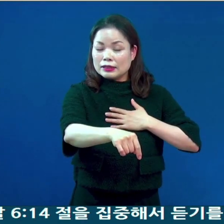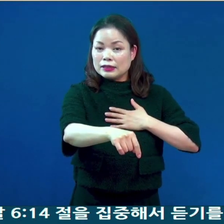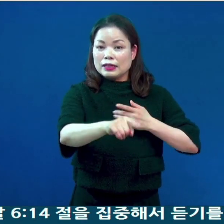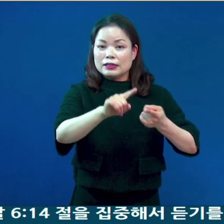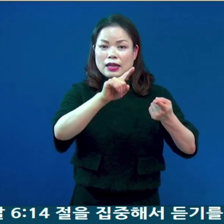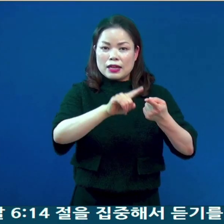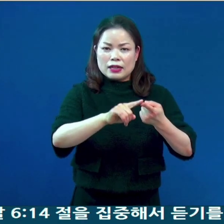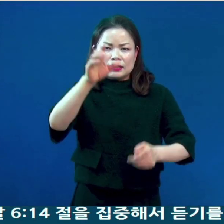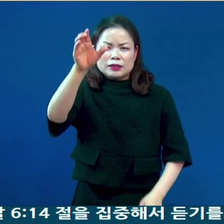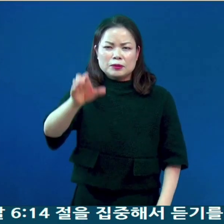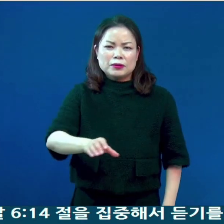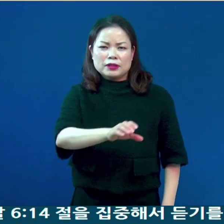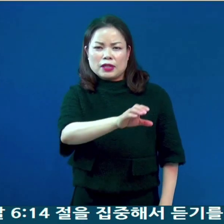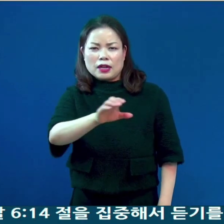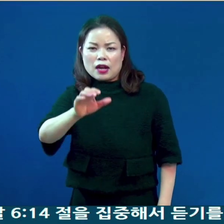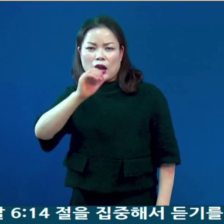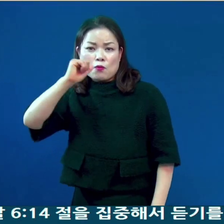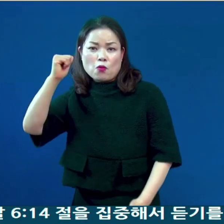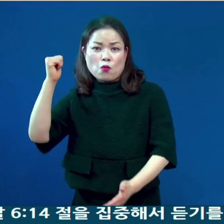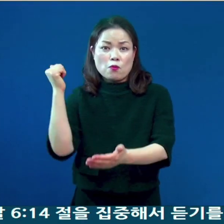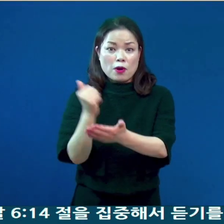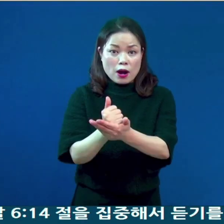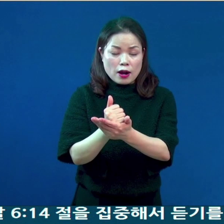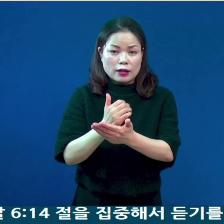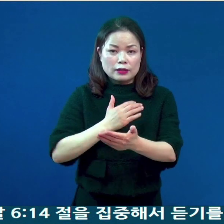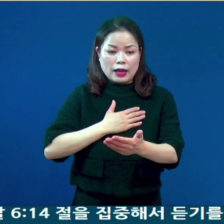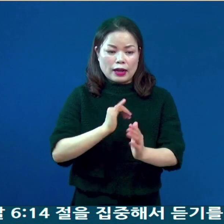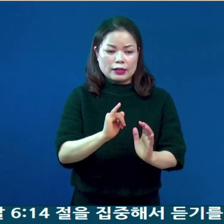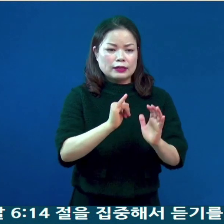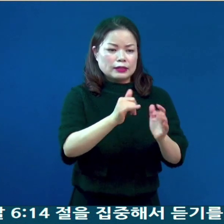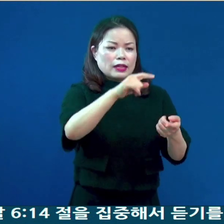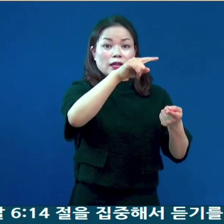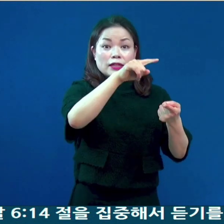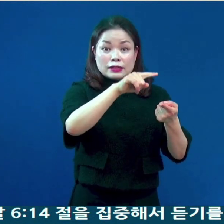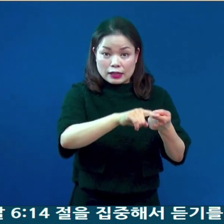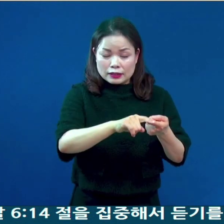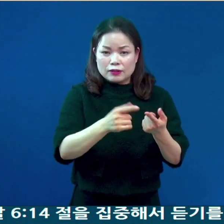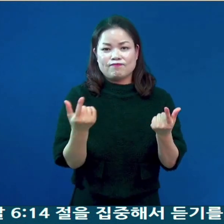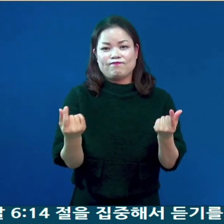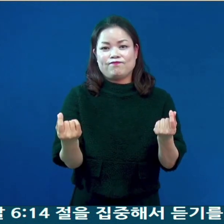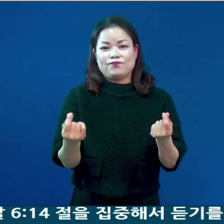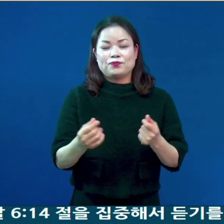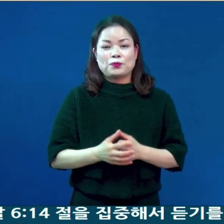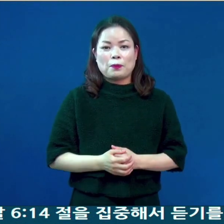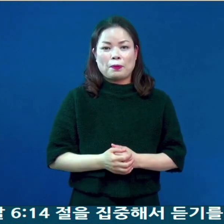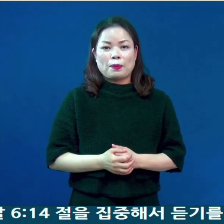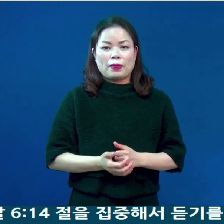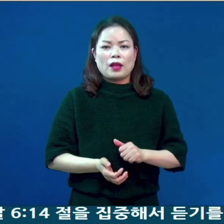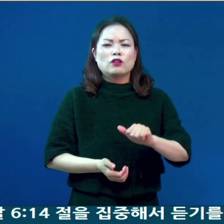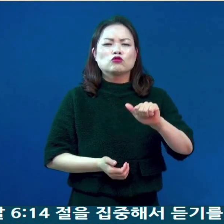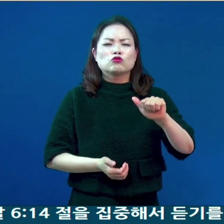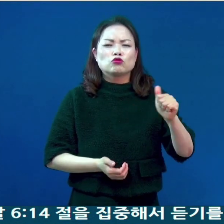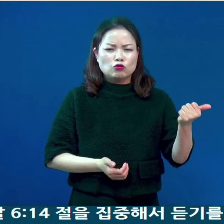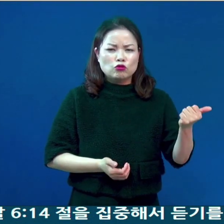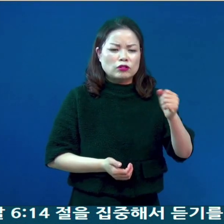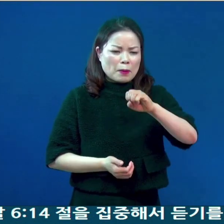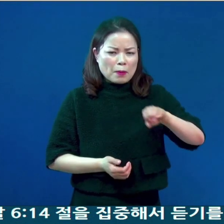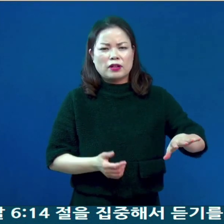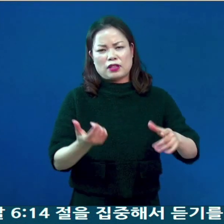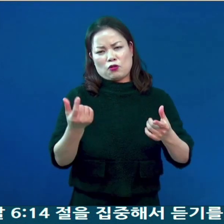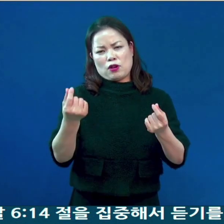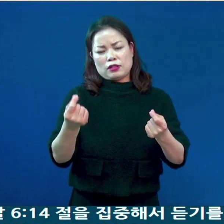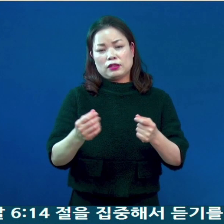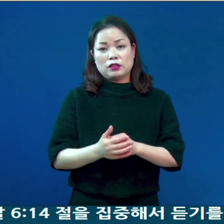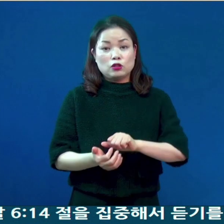대하여 십자가에 못 박히고 내가 또한 세상을 대하여 그러하니라. 죽었다 그런 뜻입니다. 여러분,